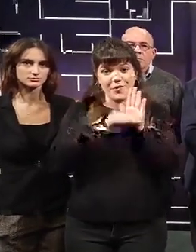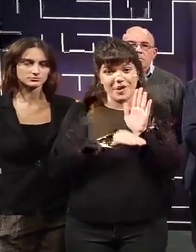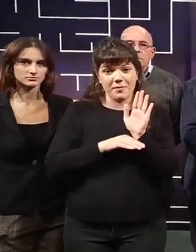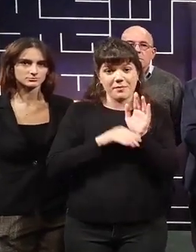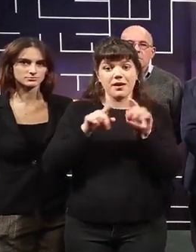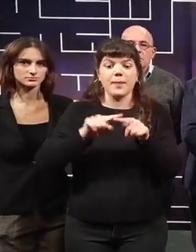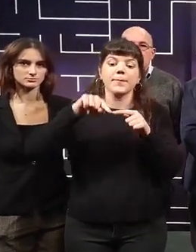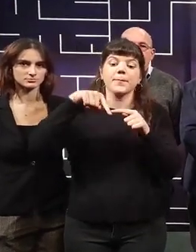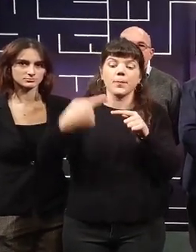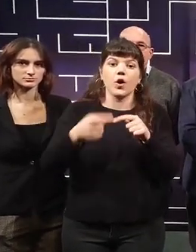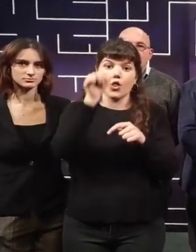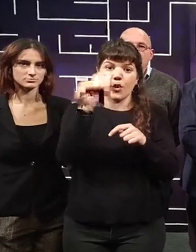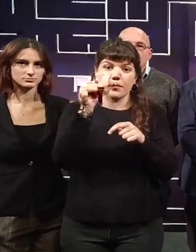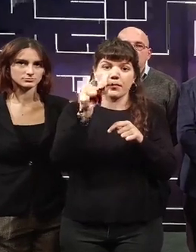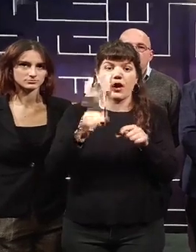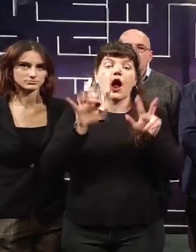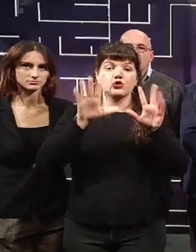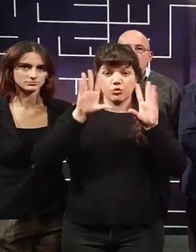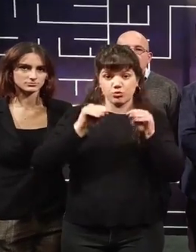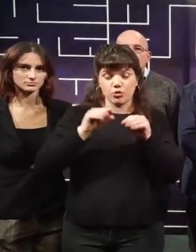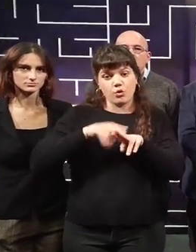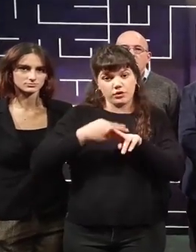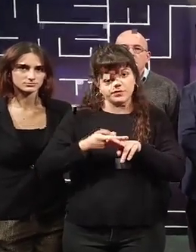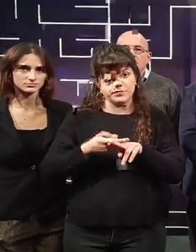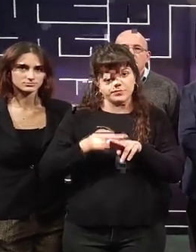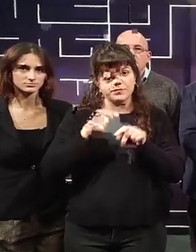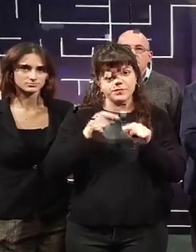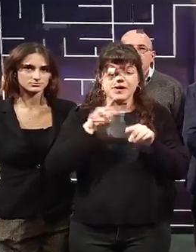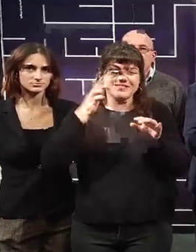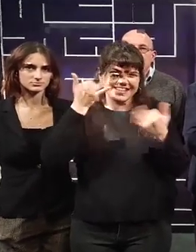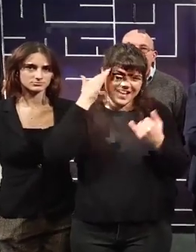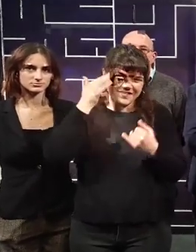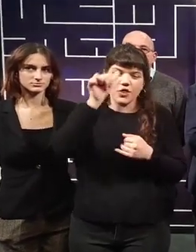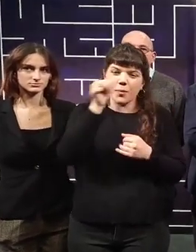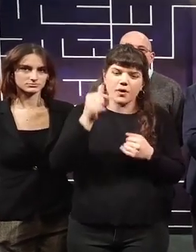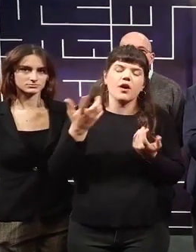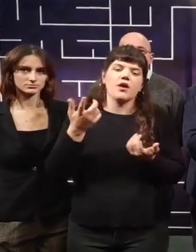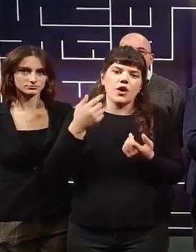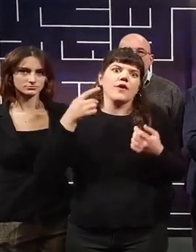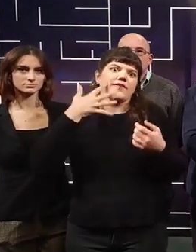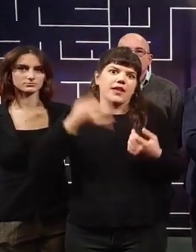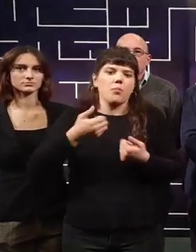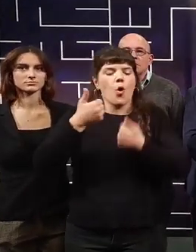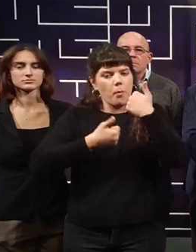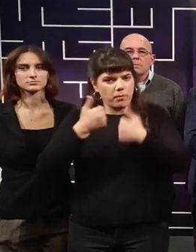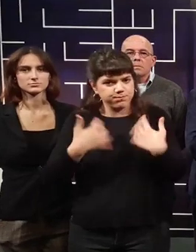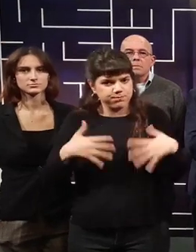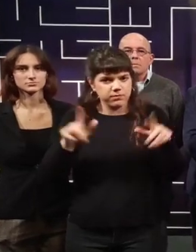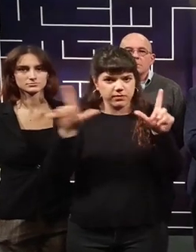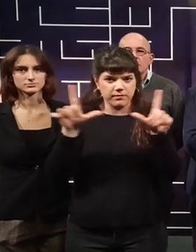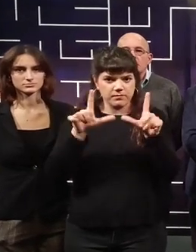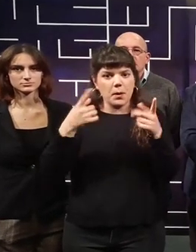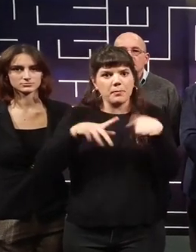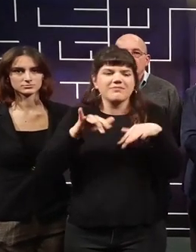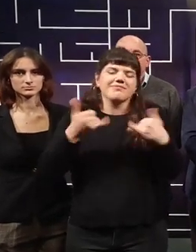el próximo domingo a las 20 horas como ustedes saben el domingo es un día muy competitivo en la pero ya nos había